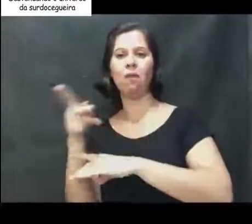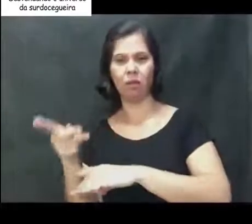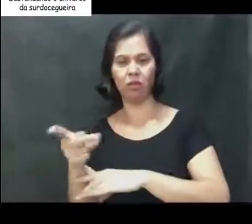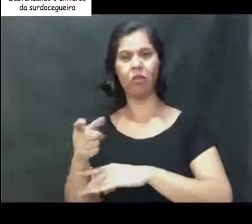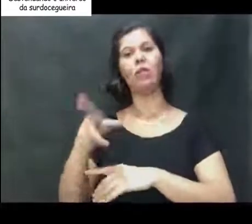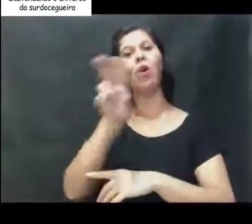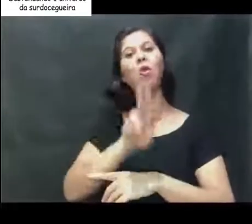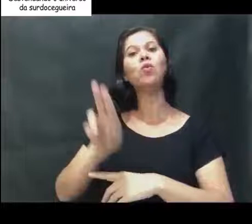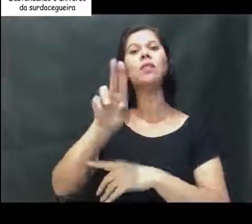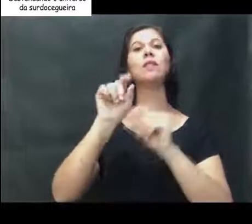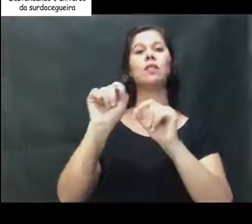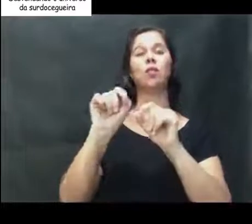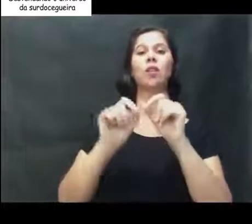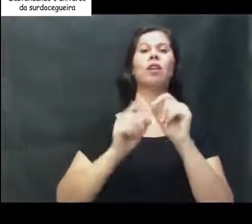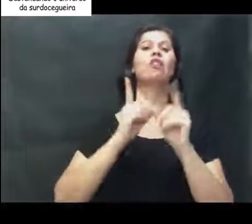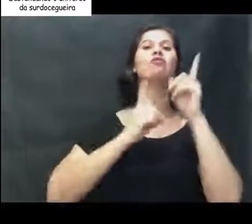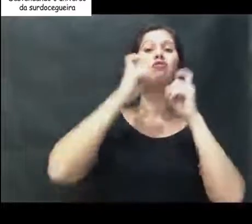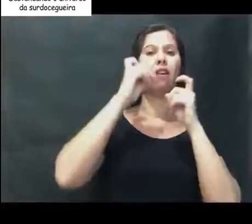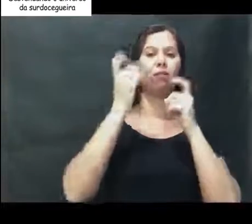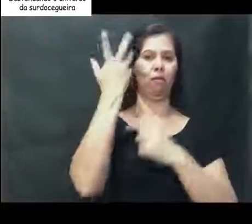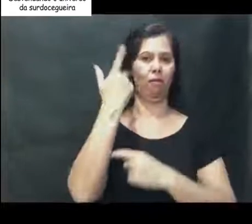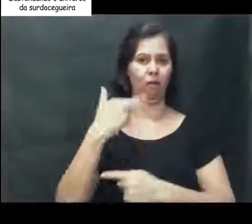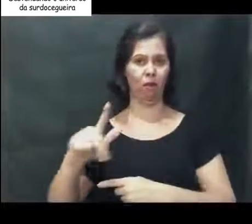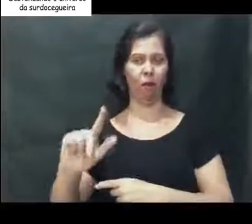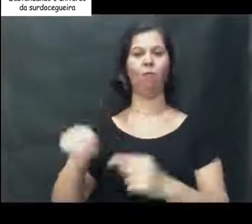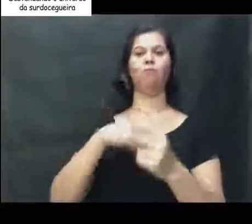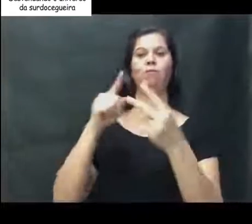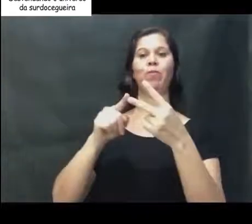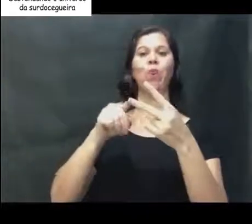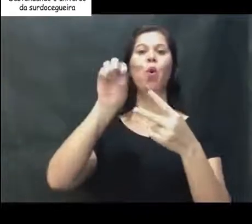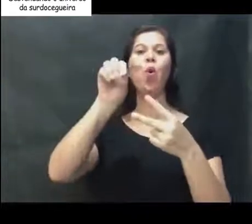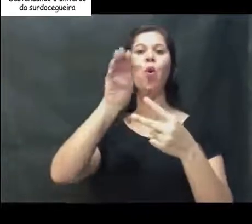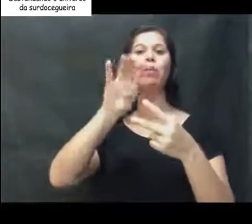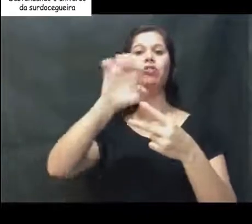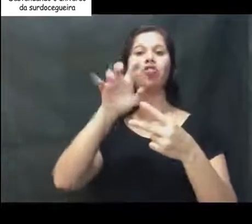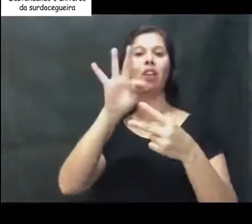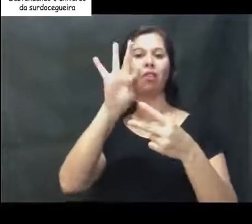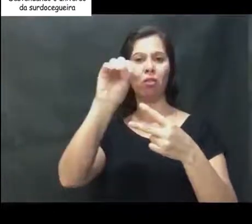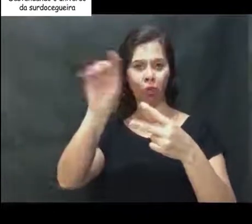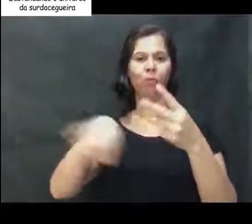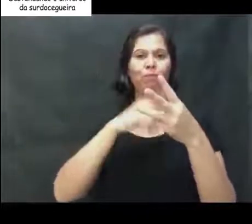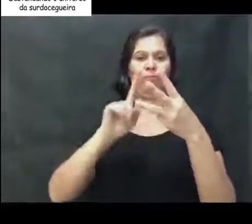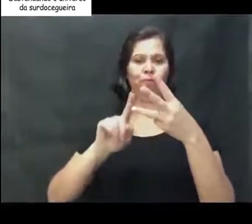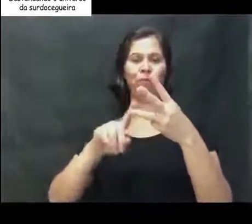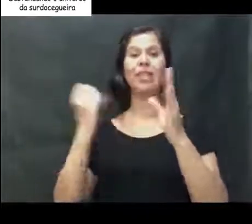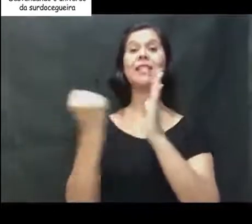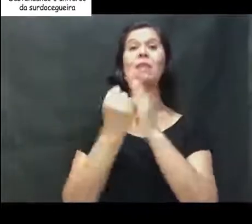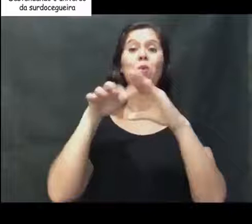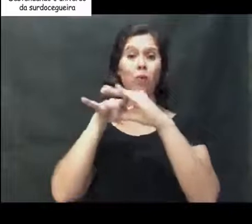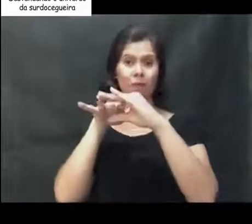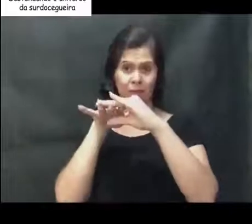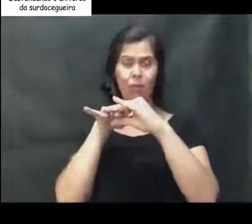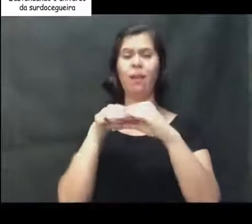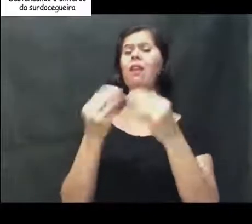baseado na associação de gestos naturais, objetos e símbolos táteis e analisar os seus efeitos